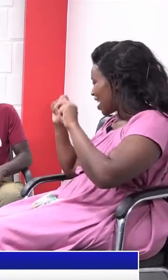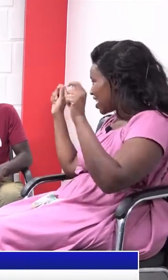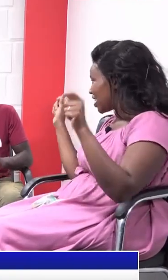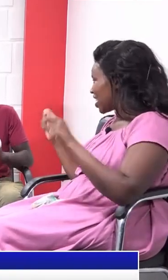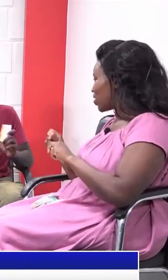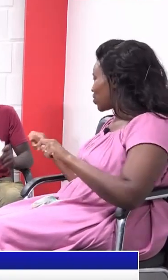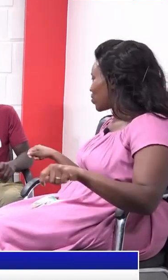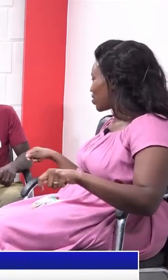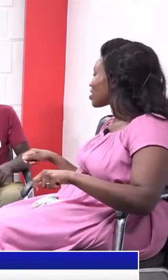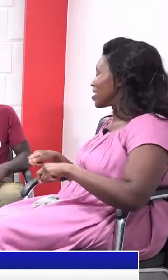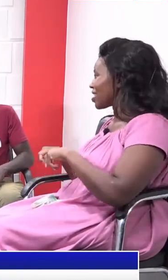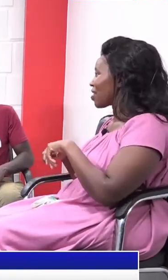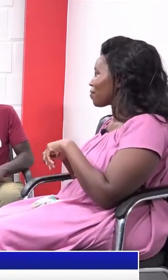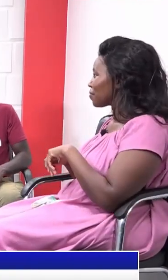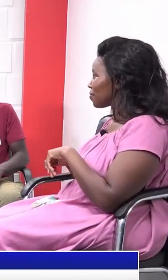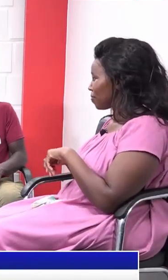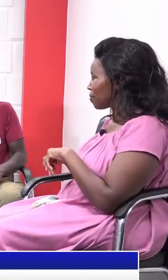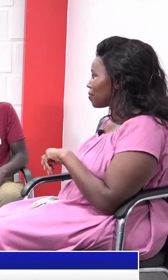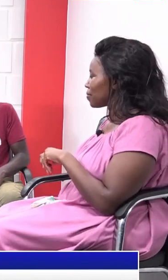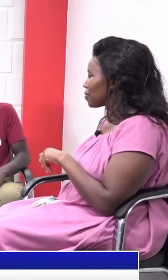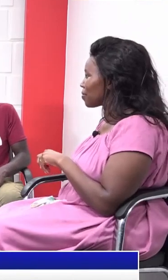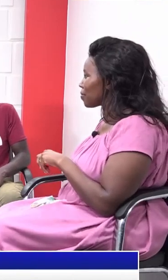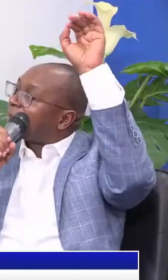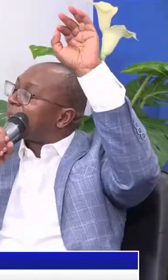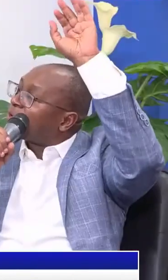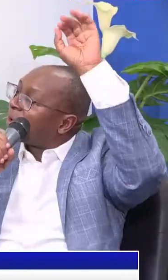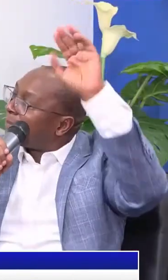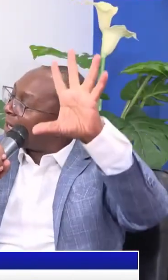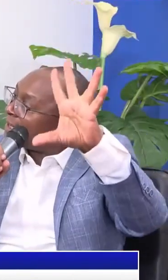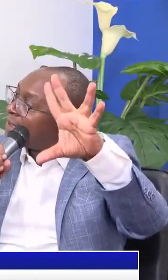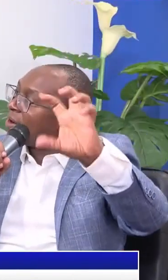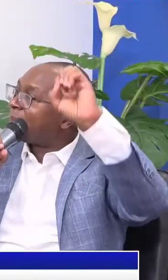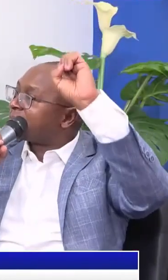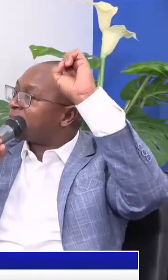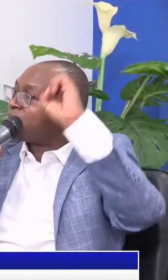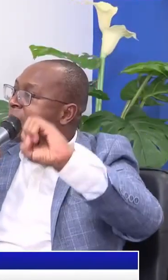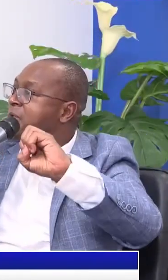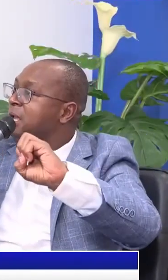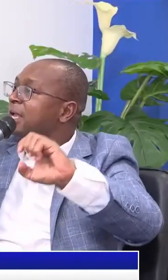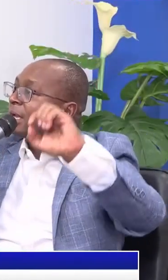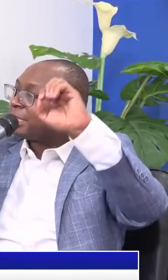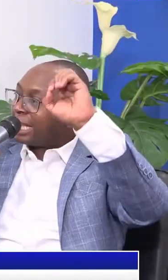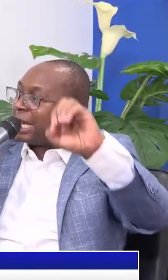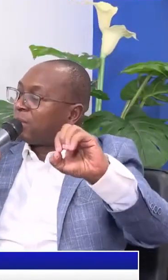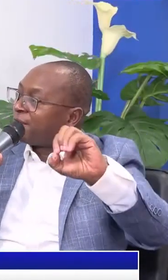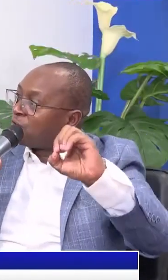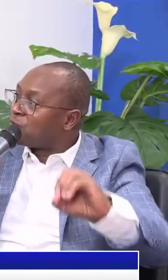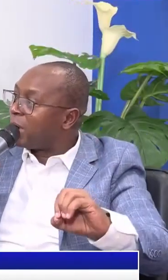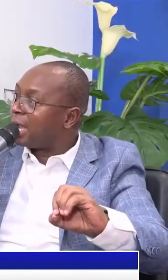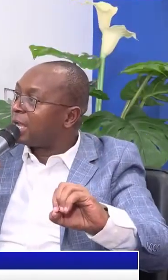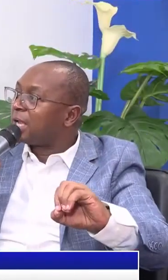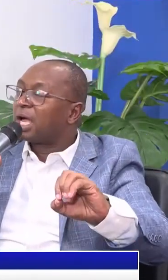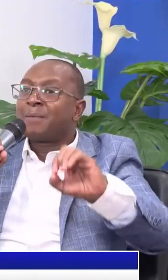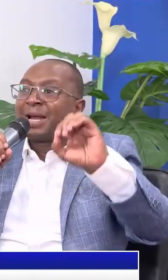company. We hope itakuwa number 1 for the next 30 years to come. Yes, we are hoping God, we are praying to God and working towards that.